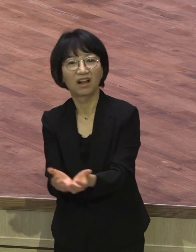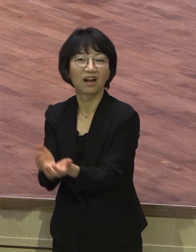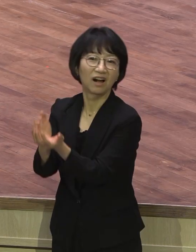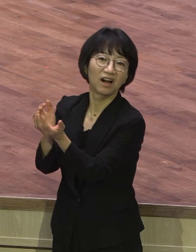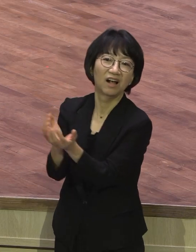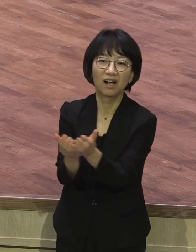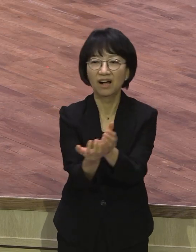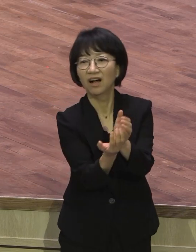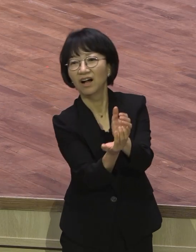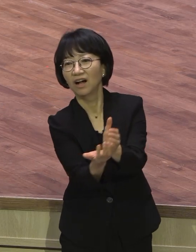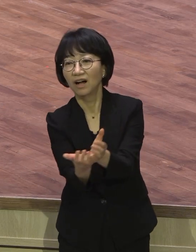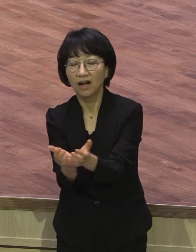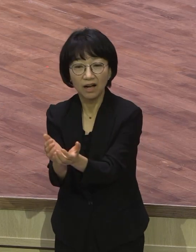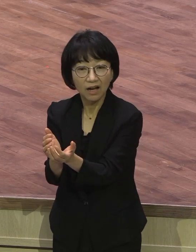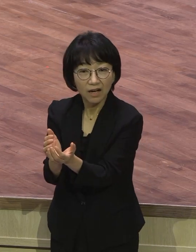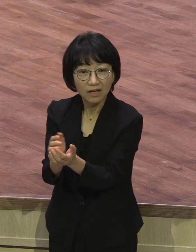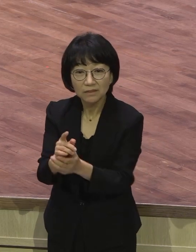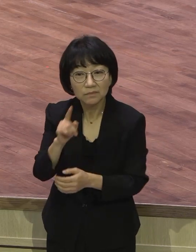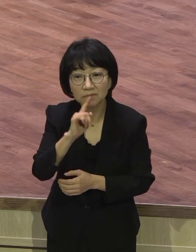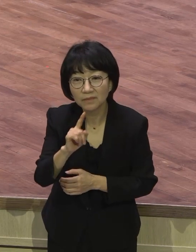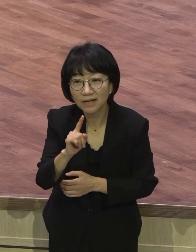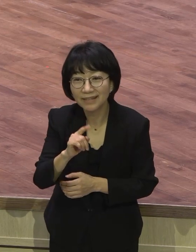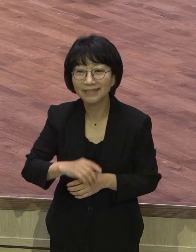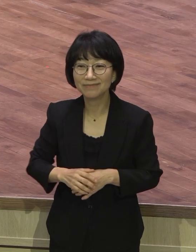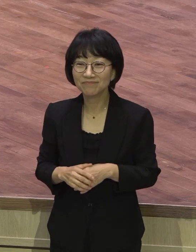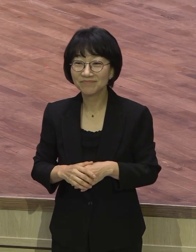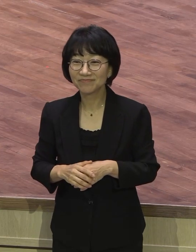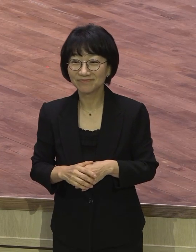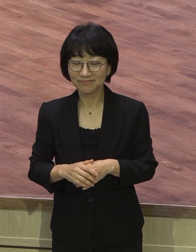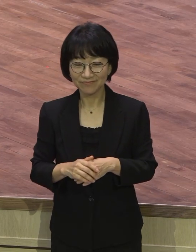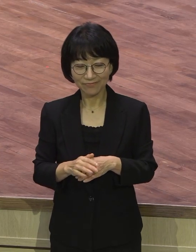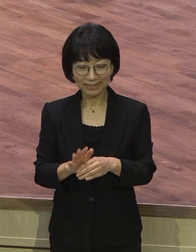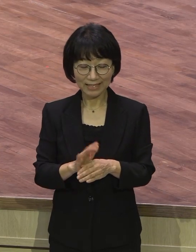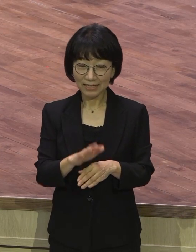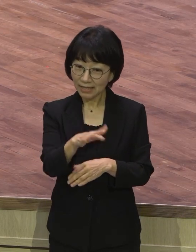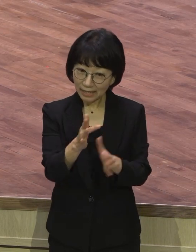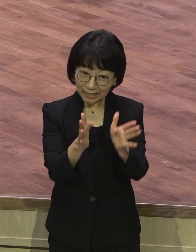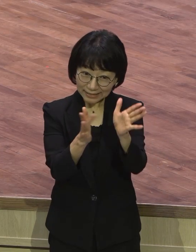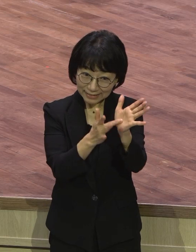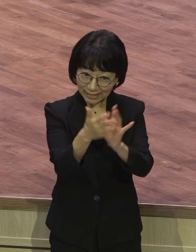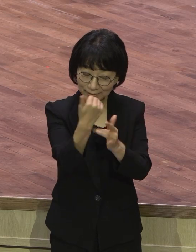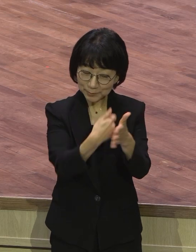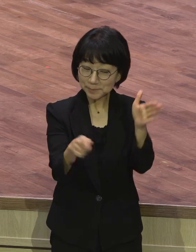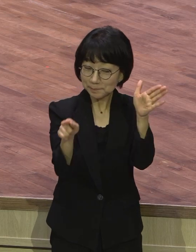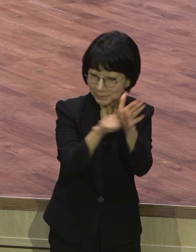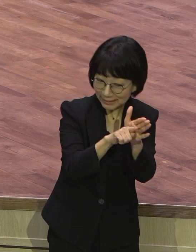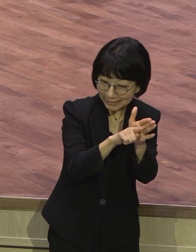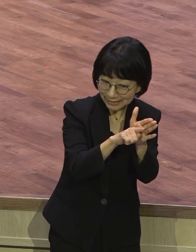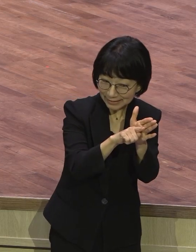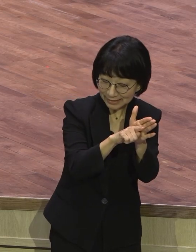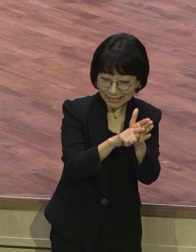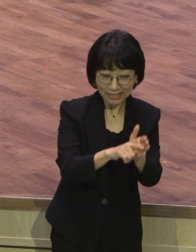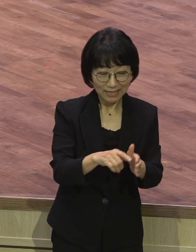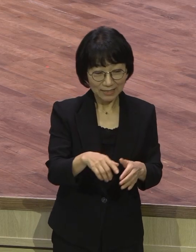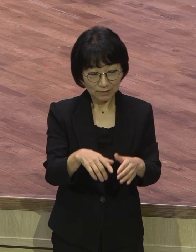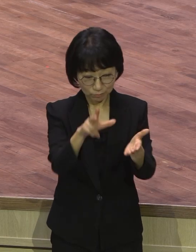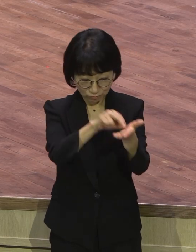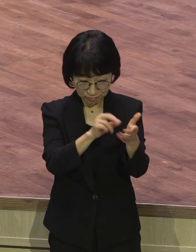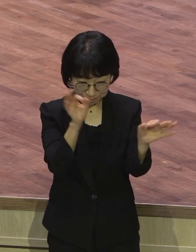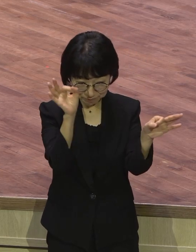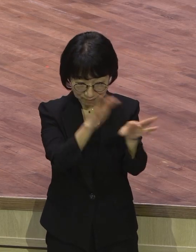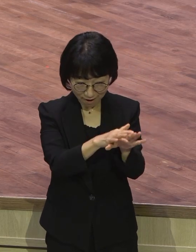무슨 말입니까? 우리가 예수를 믿으면 문제가 없어야 되는데 평탄하게